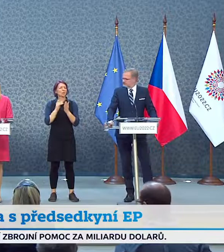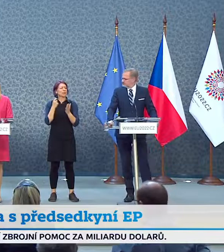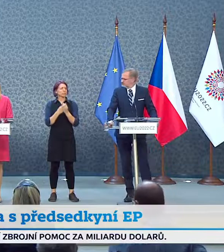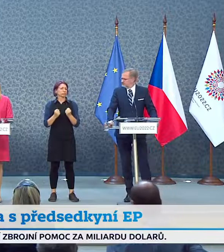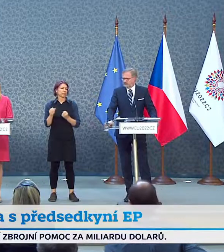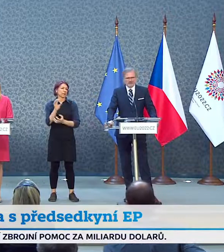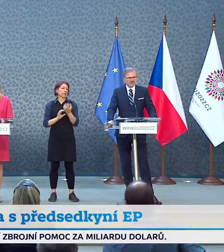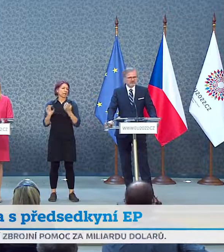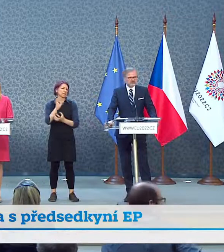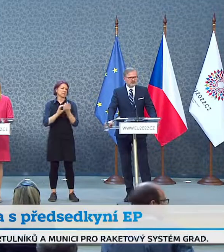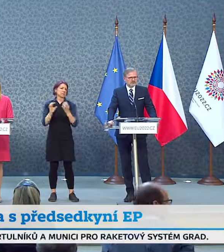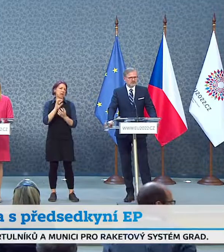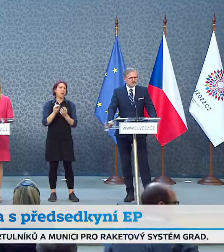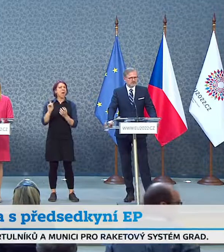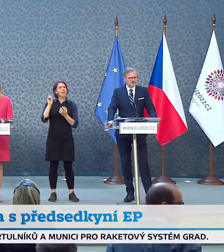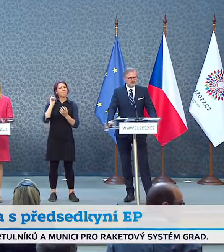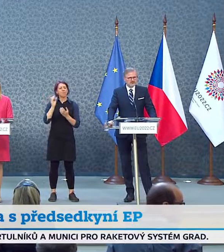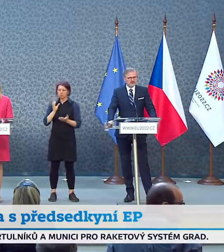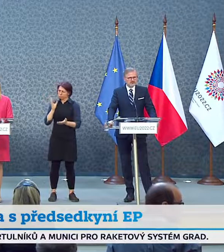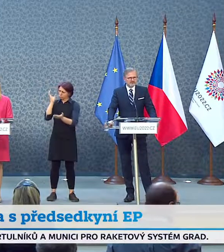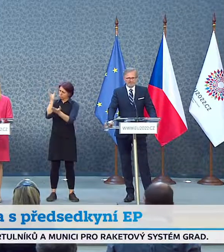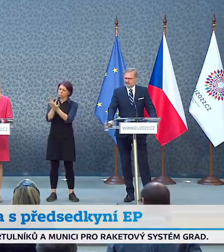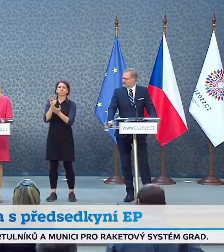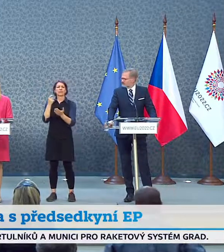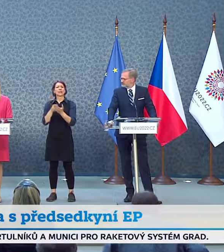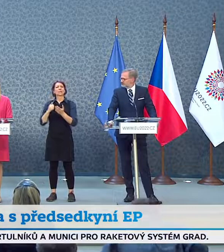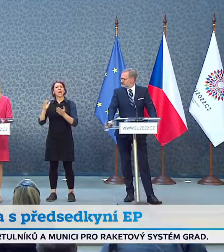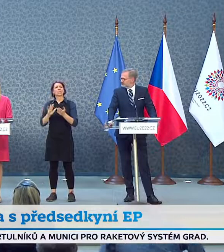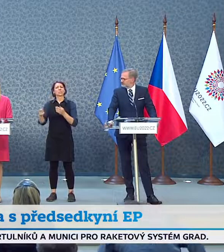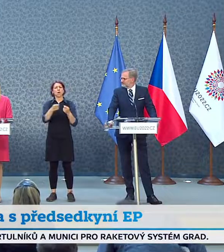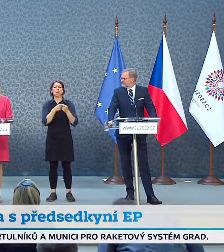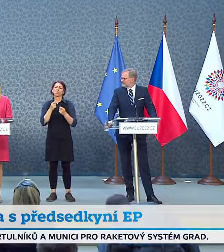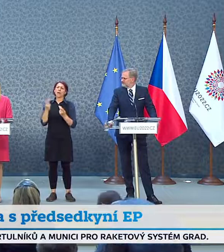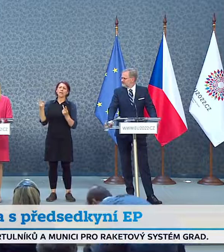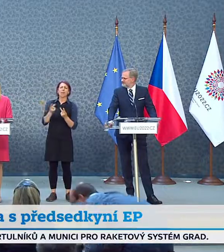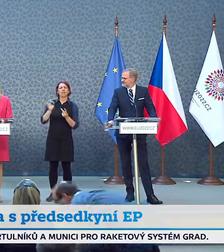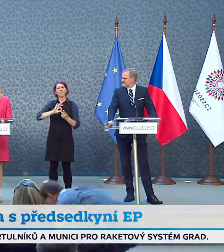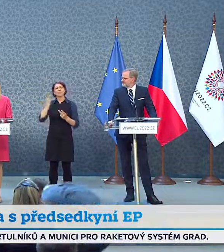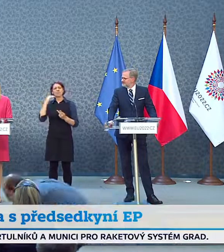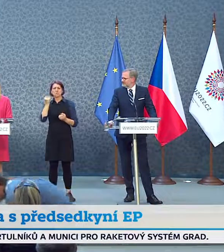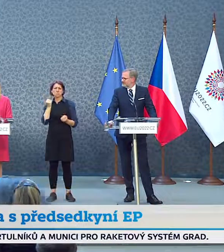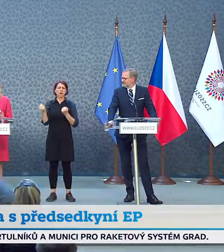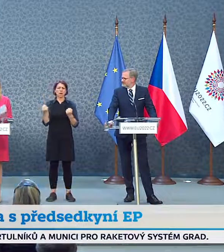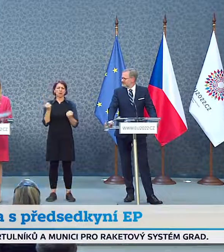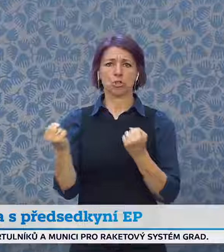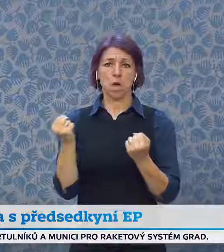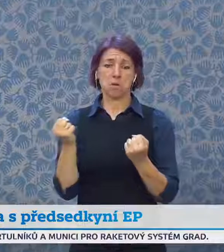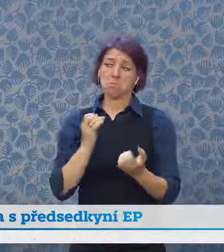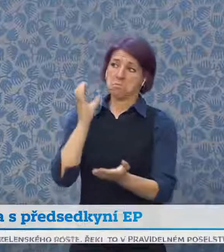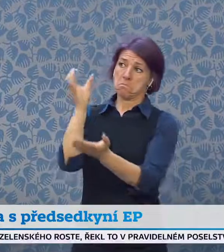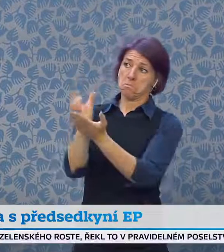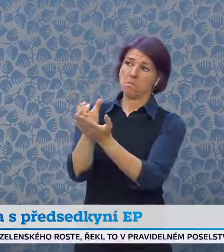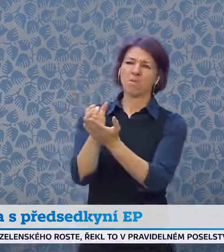Evropská unie nějakého krizového manažera, možná vyčlenit některého z komisařů, možná ne přímo pana